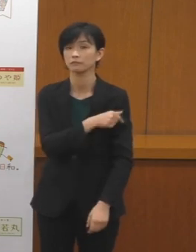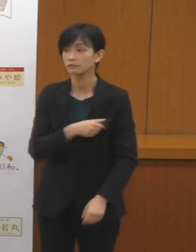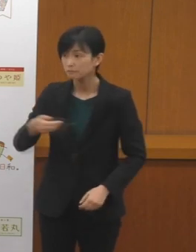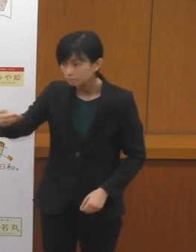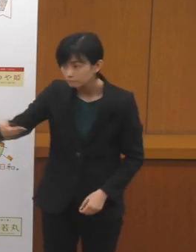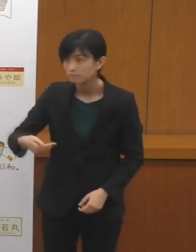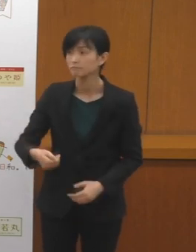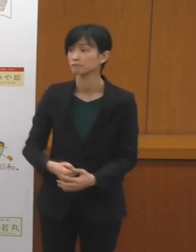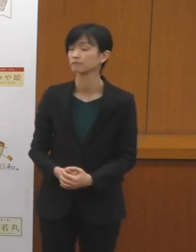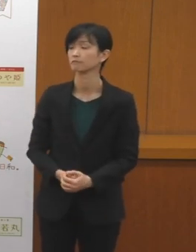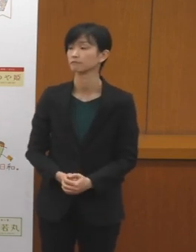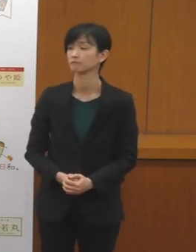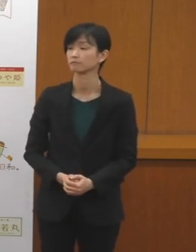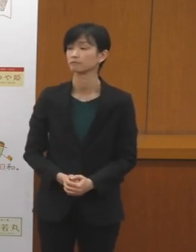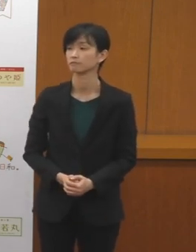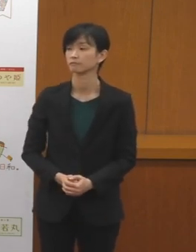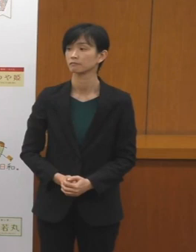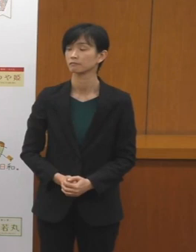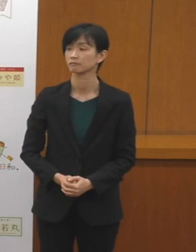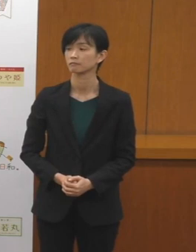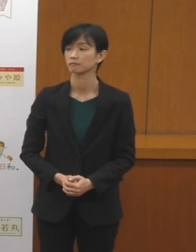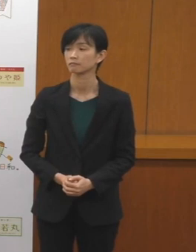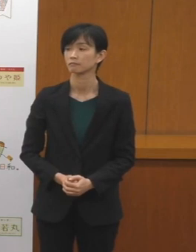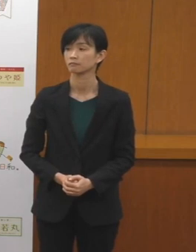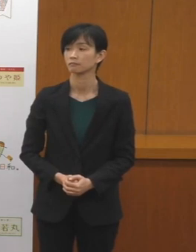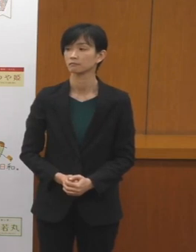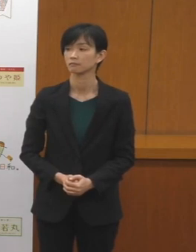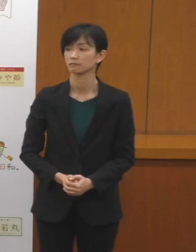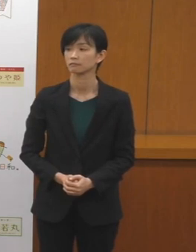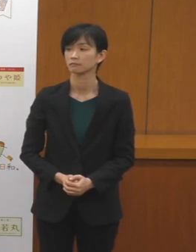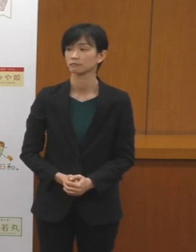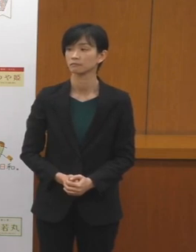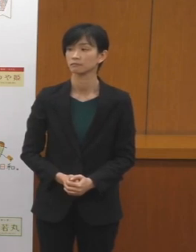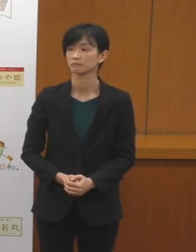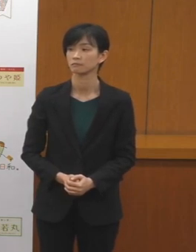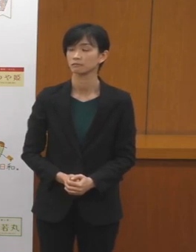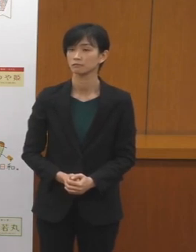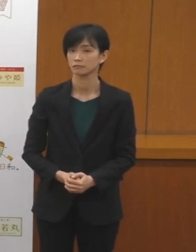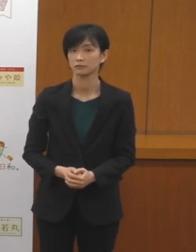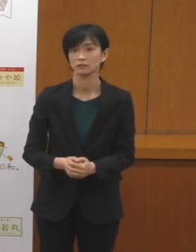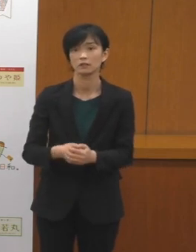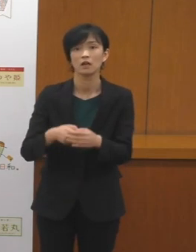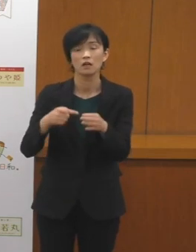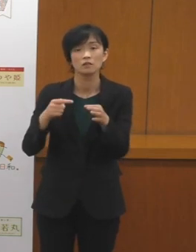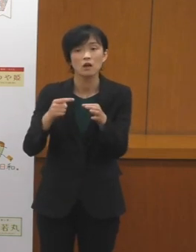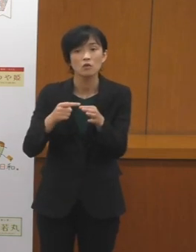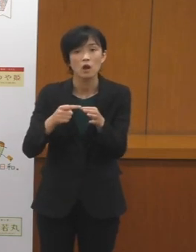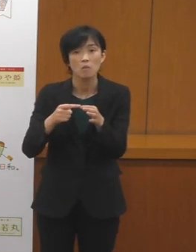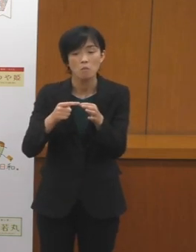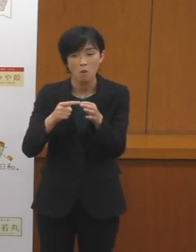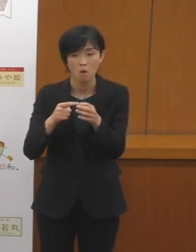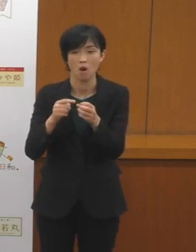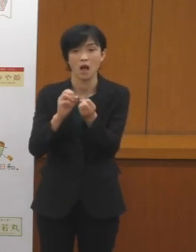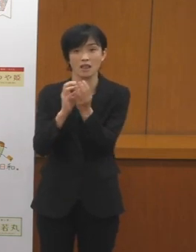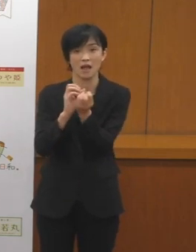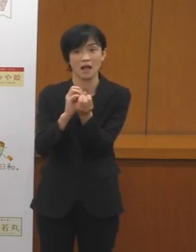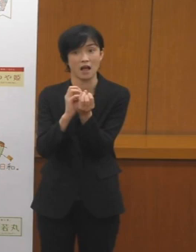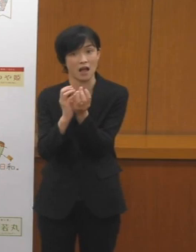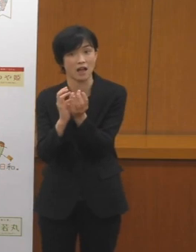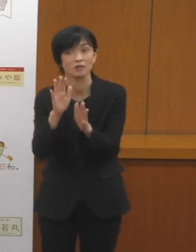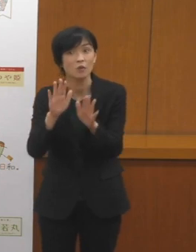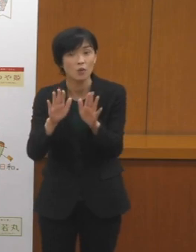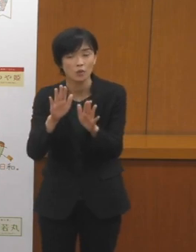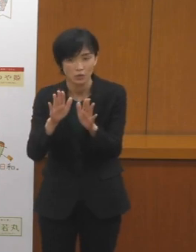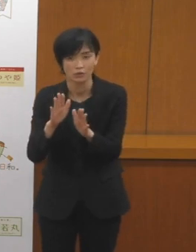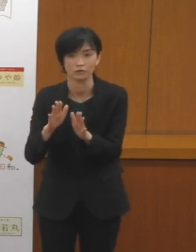共同通信坂口ですよろしくお願いします先ほどさくらんぼの開花の状況をご説明